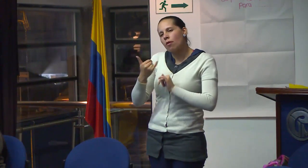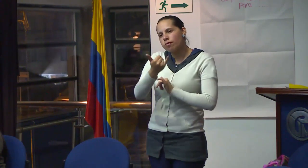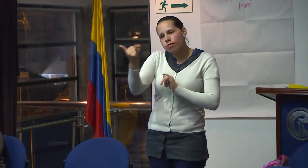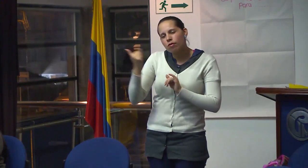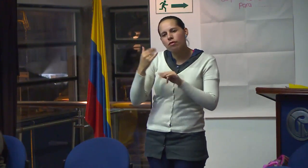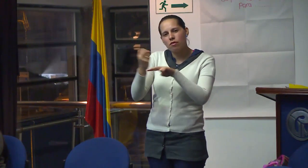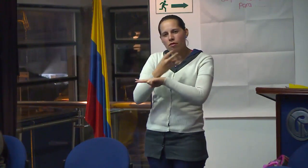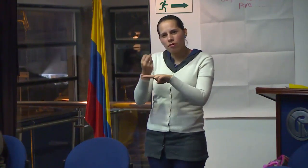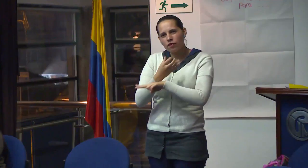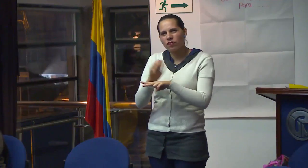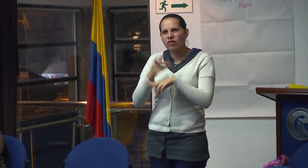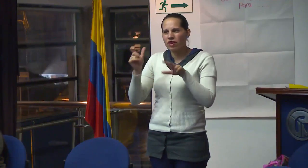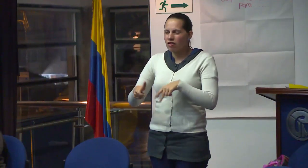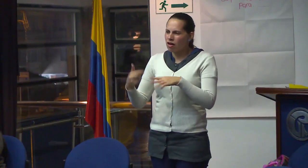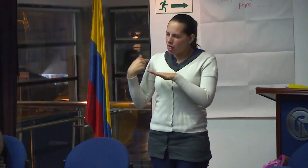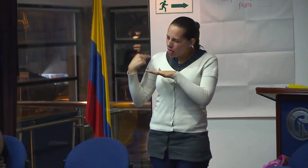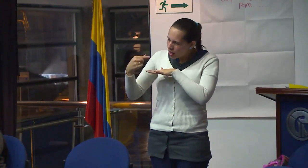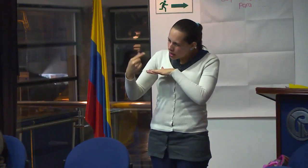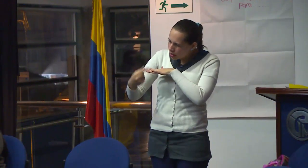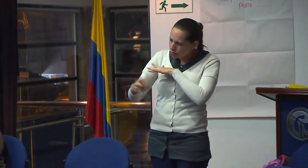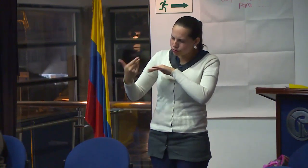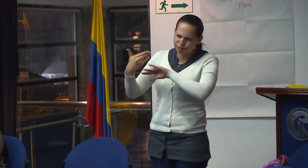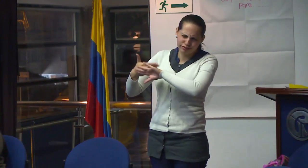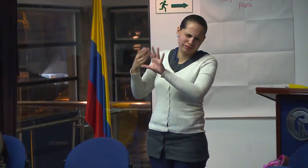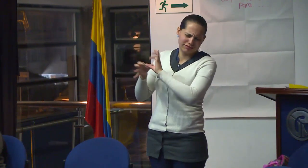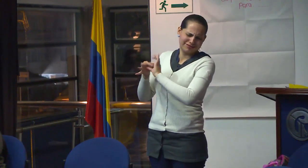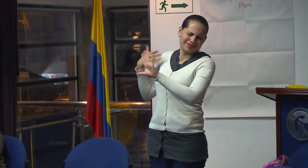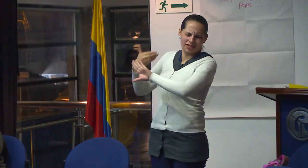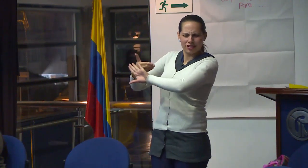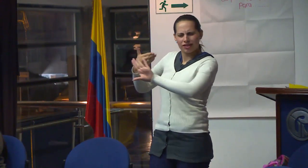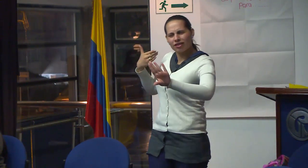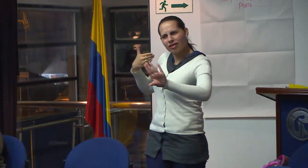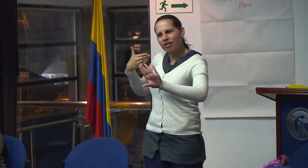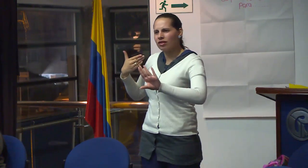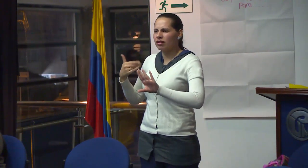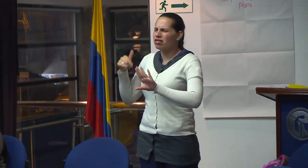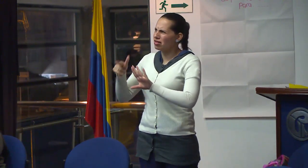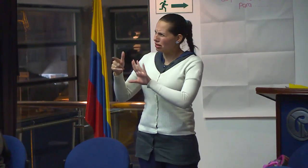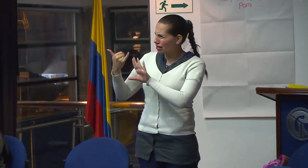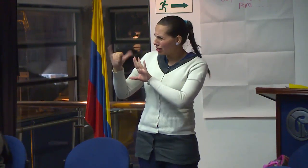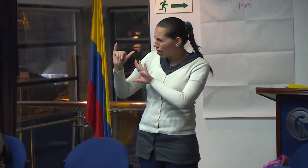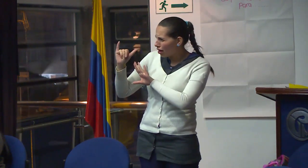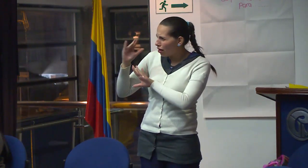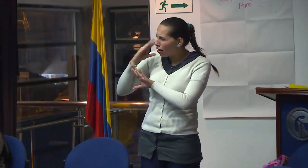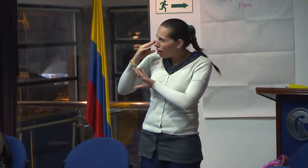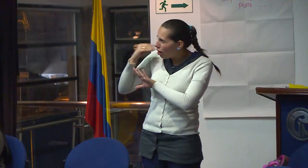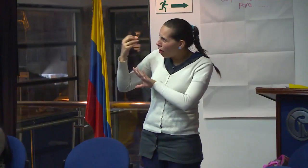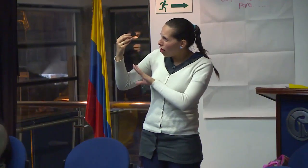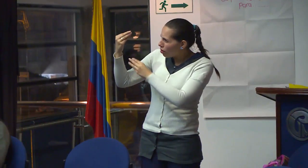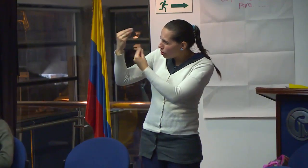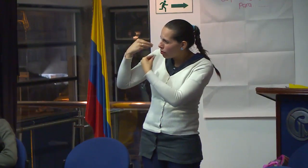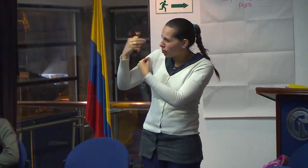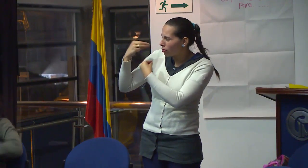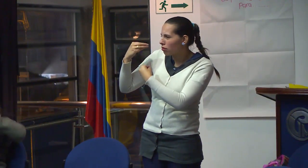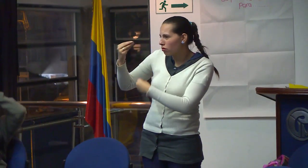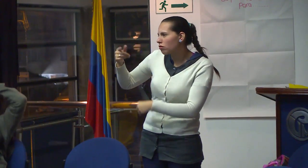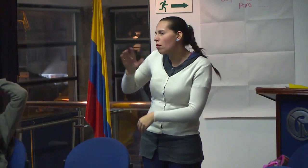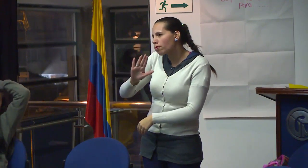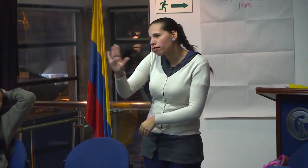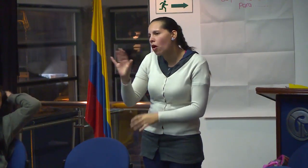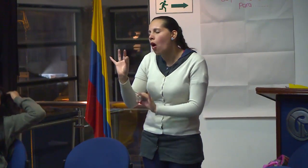romper esa tradición, esa herencia que traen de los maestros que tuvieron o que tuvimos,